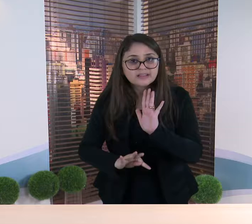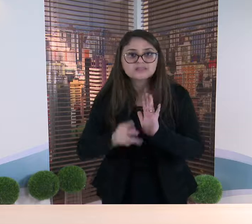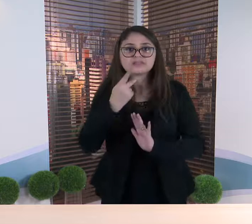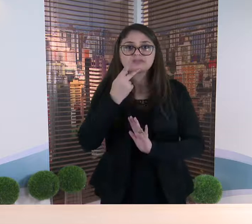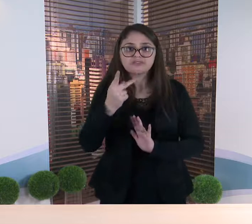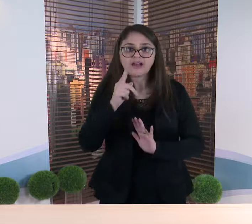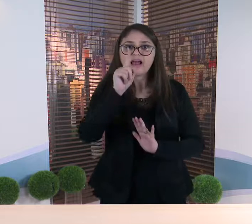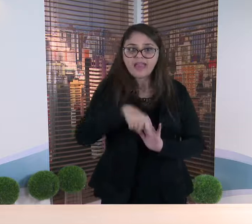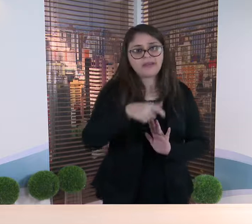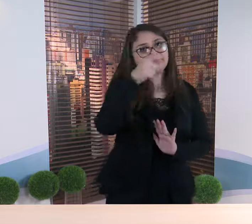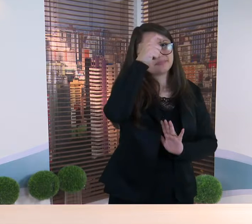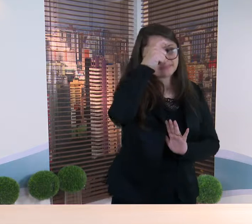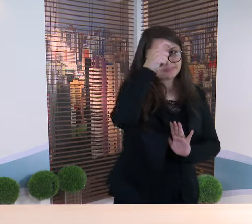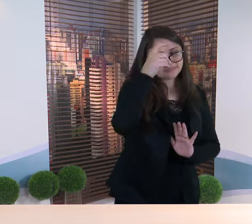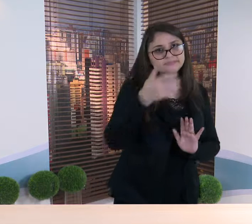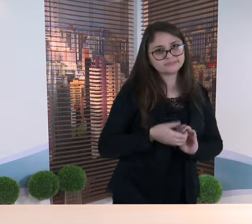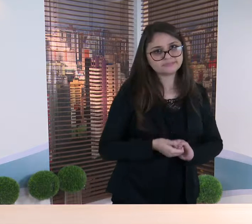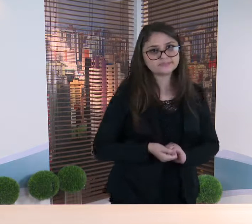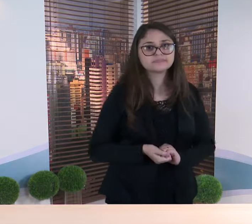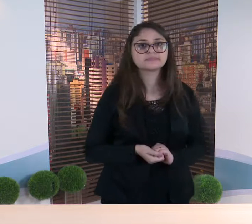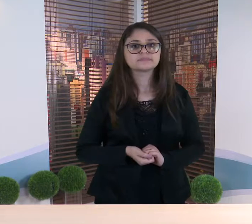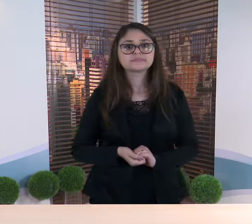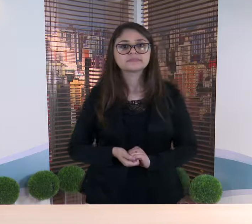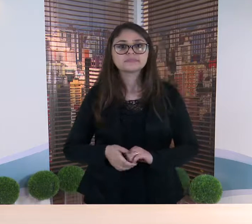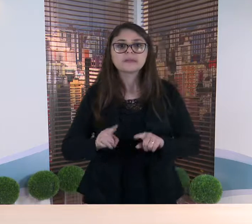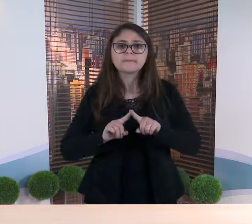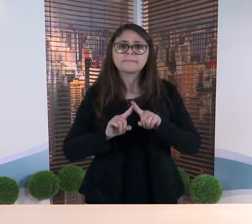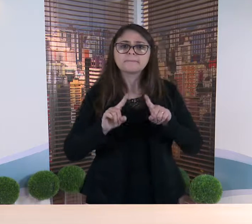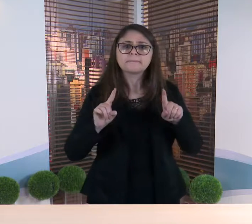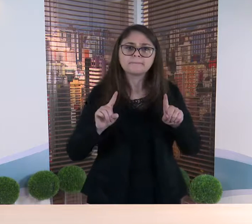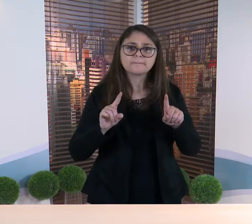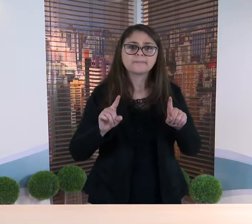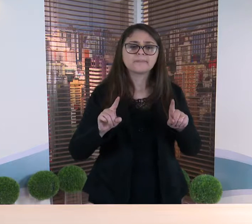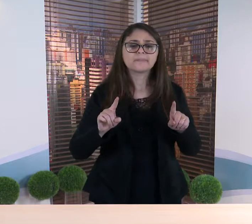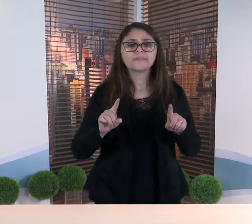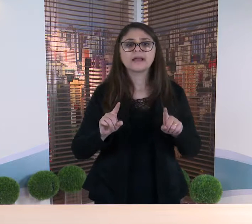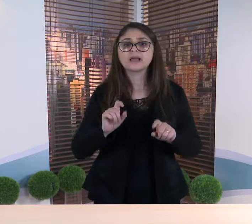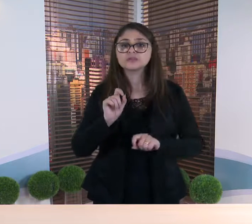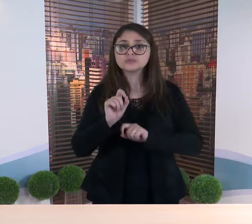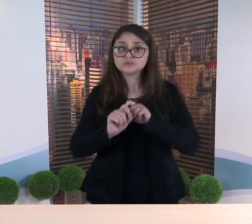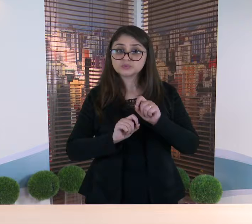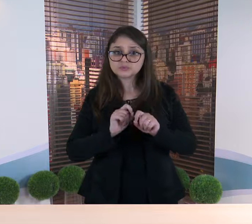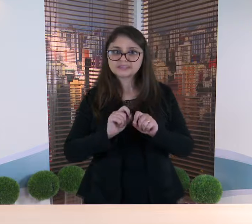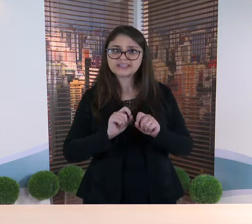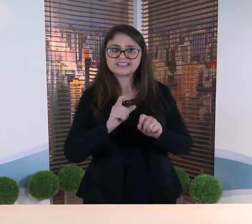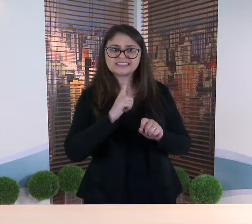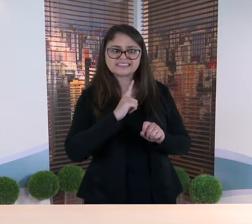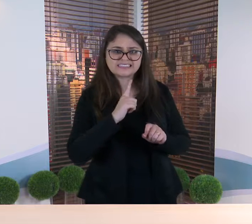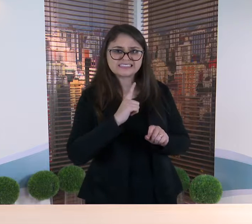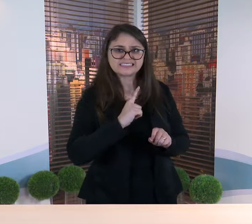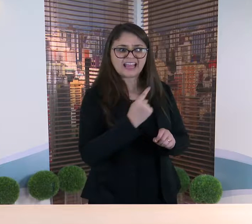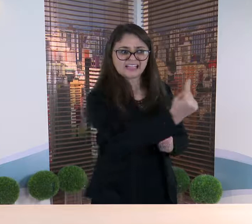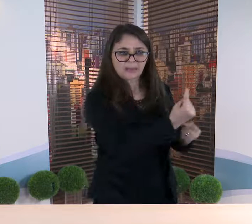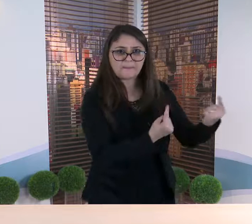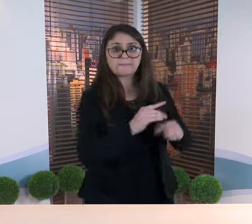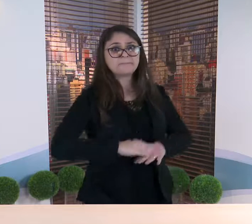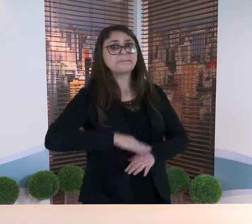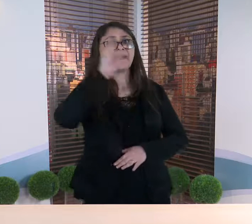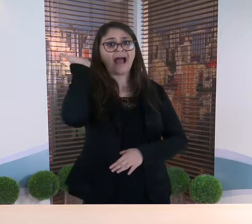de tragédia ainda tem mais notícias para o patriarca. Agora, a cena nos coloca